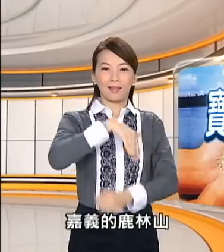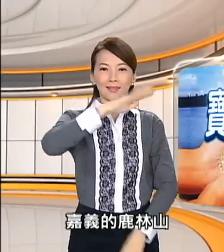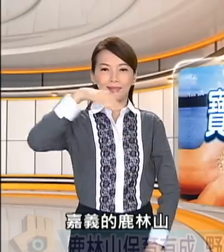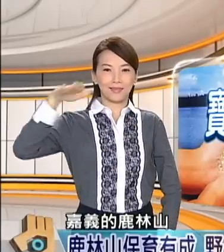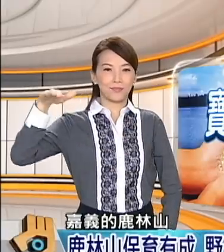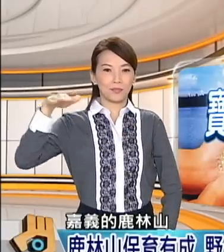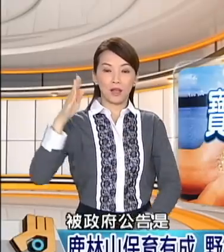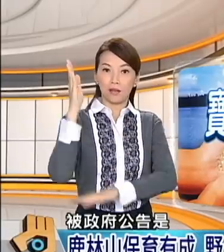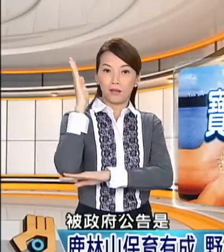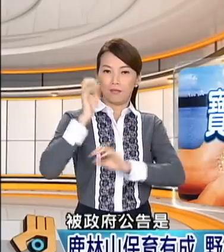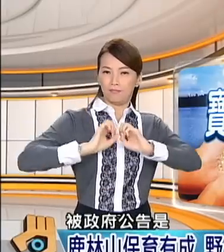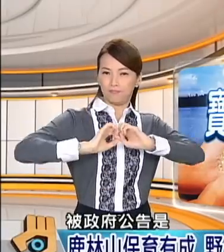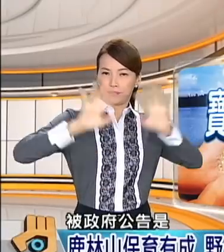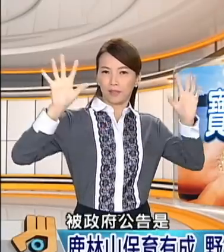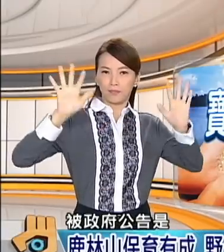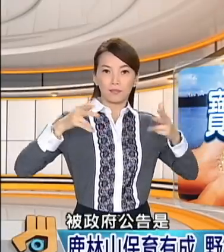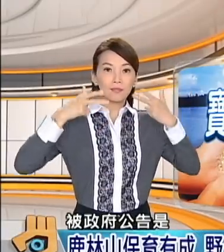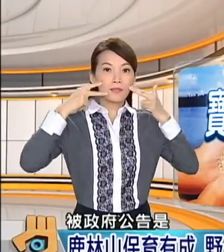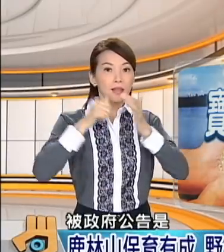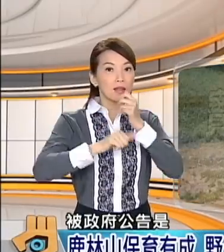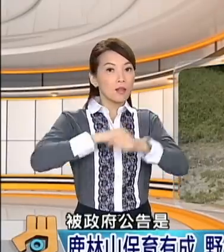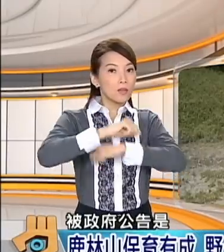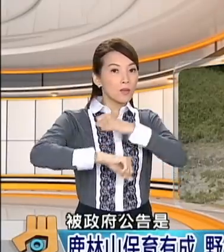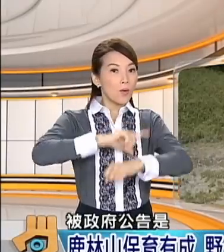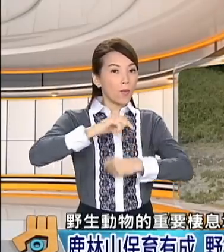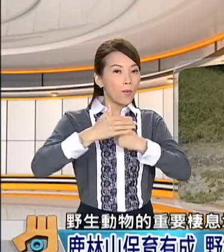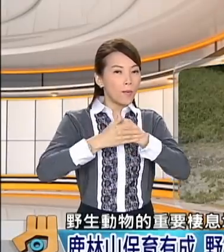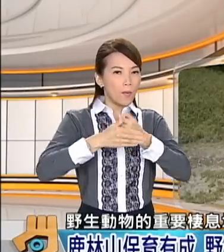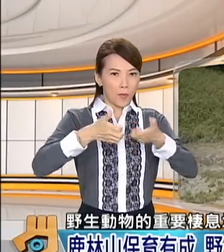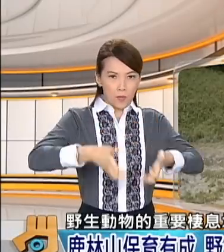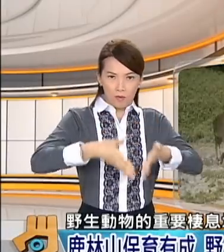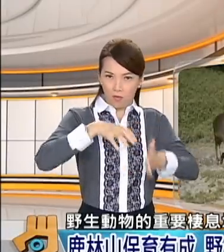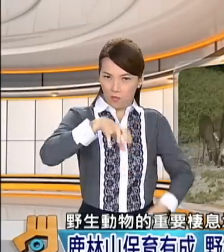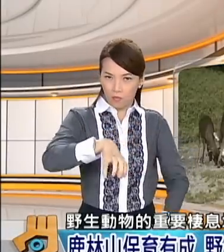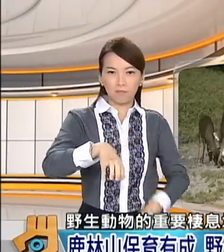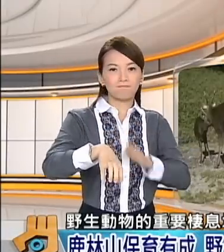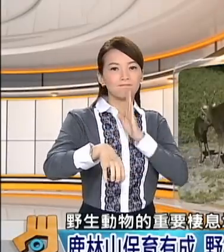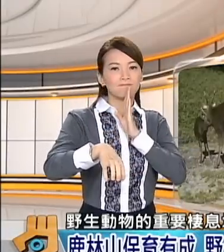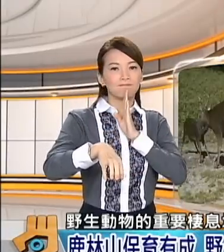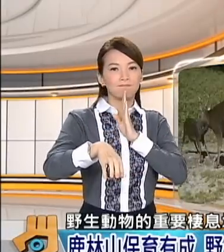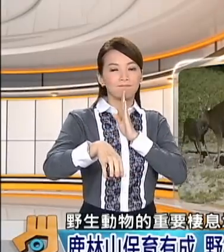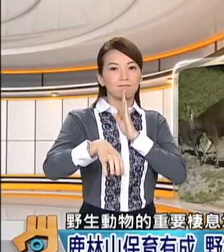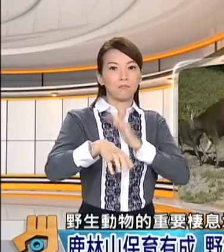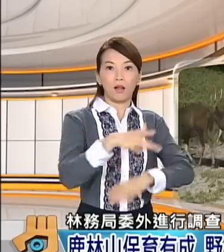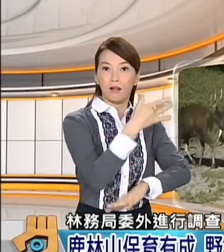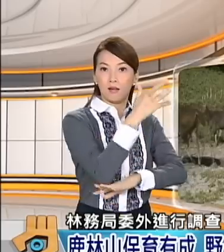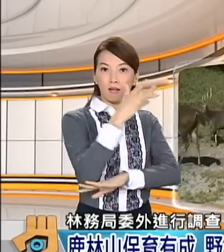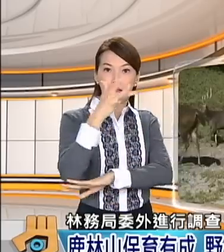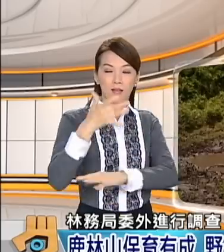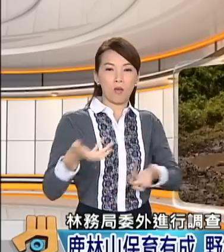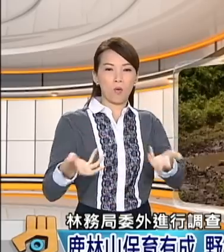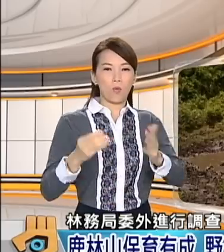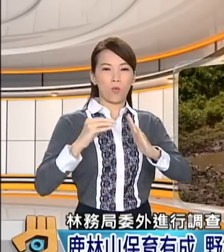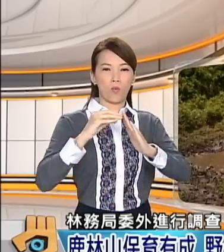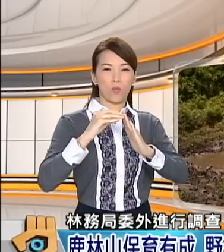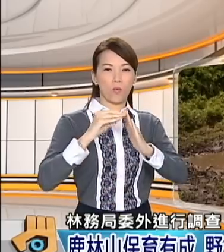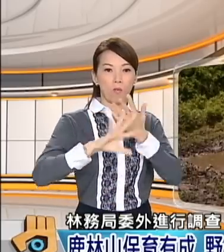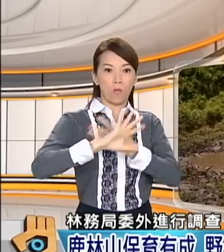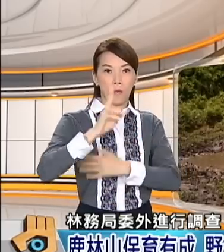林山被政府公告是野生动物的重要栖息地。林务局委外